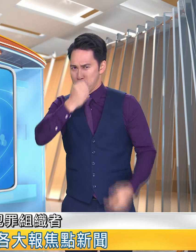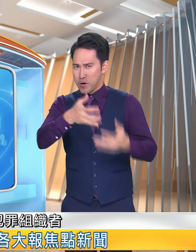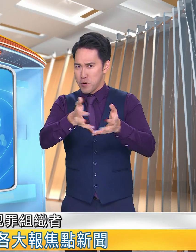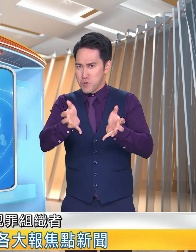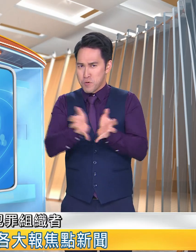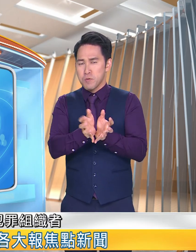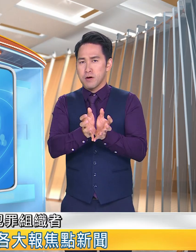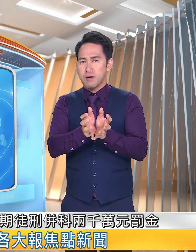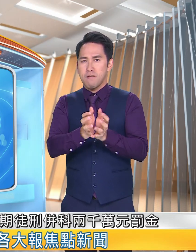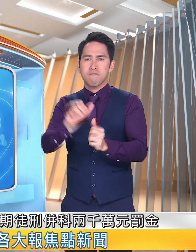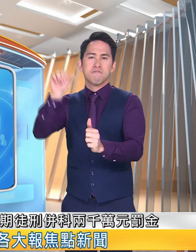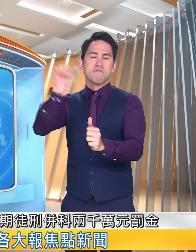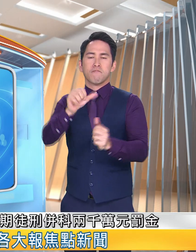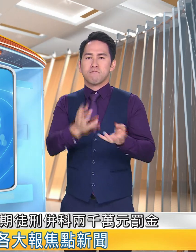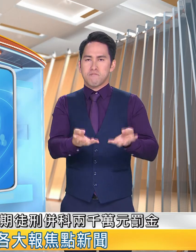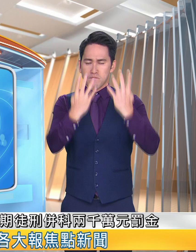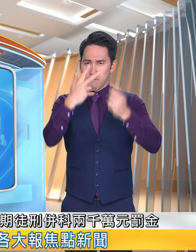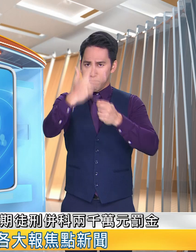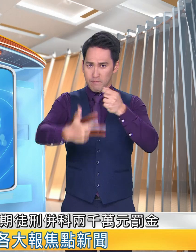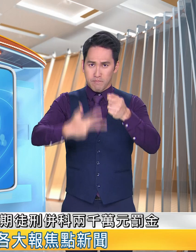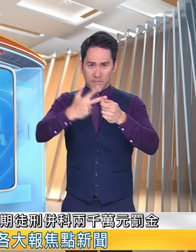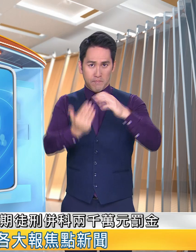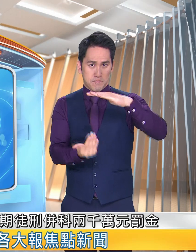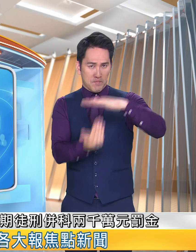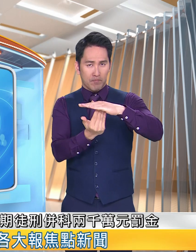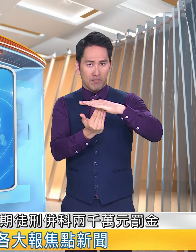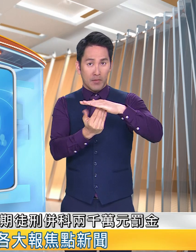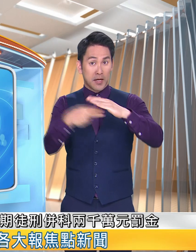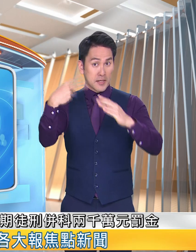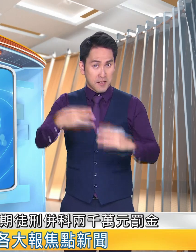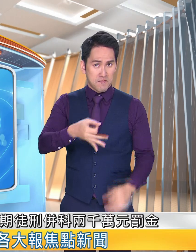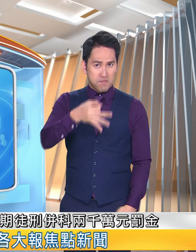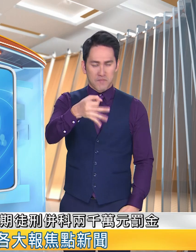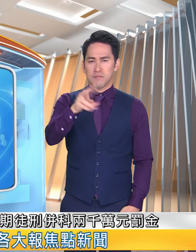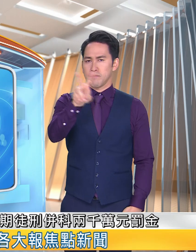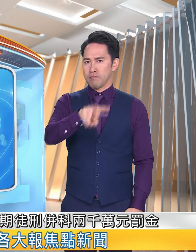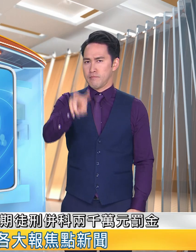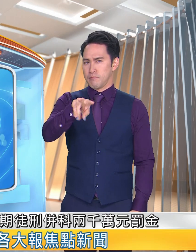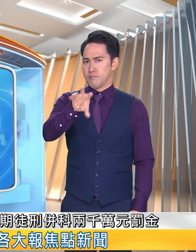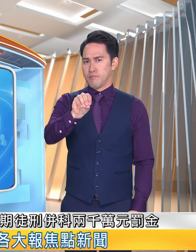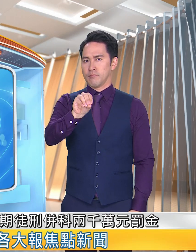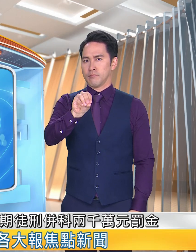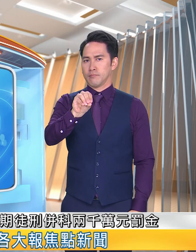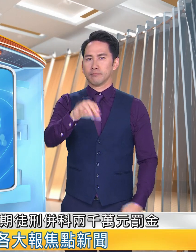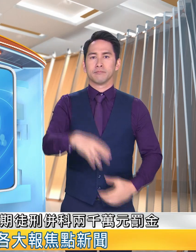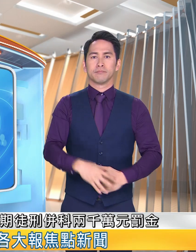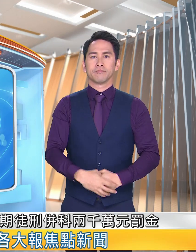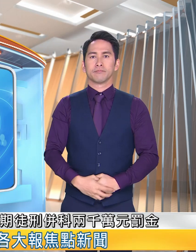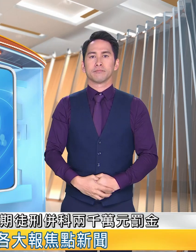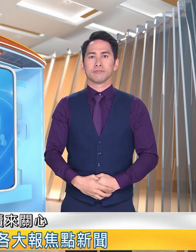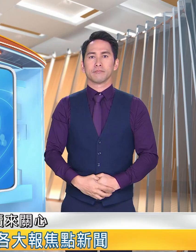者，最重可以处7年的有期徒刑，并科2000万元罚金。